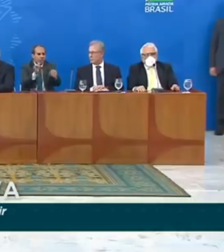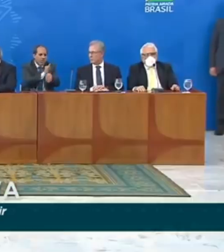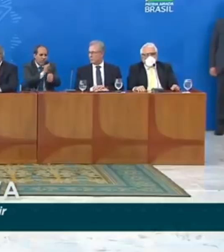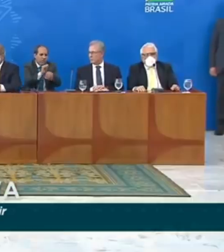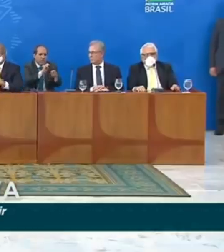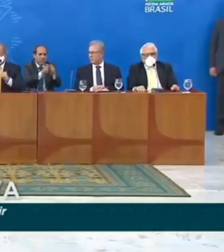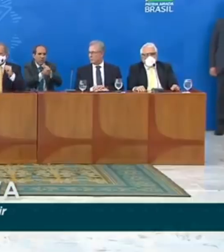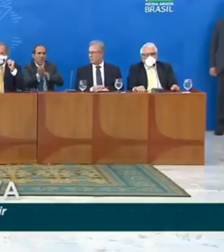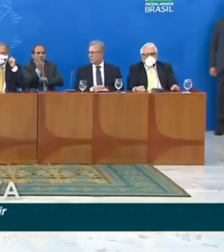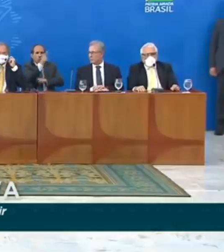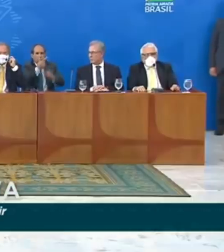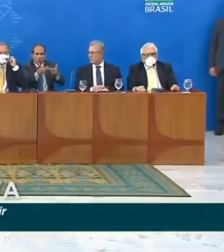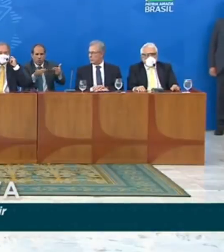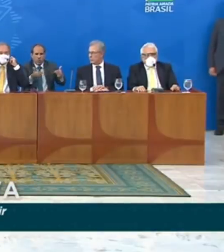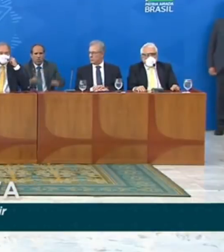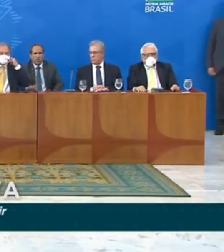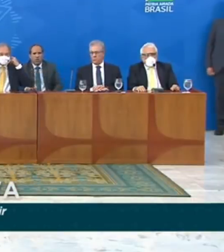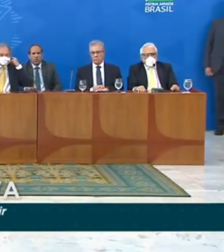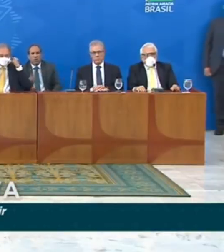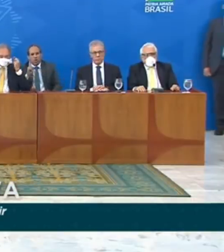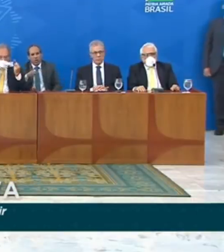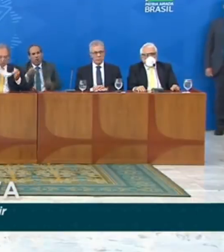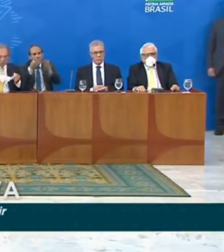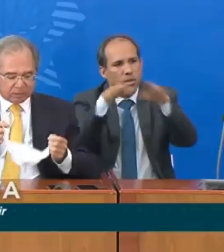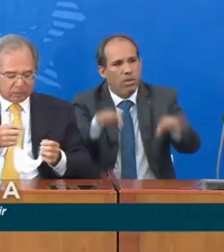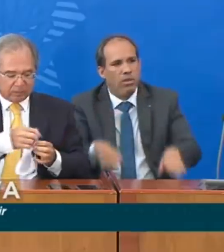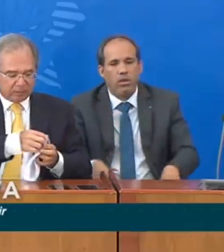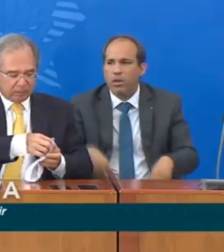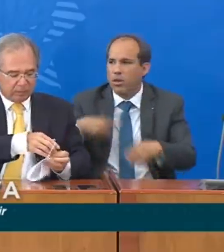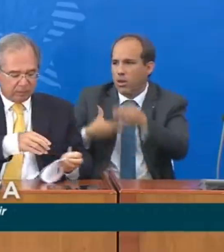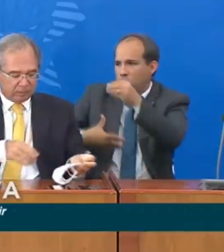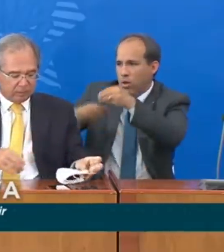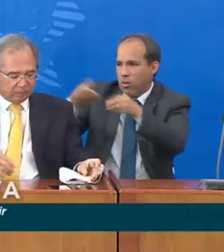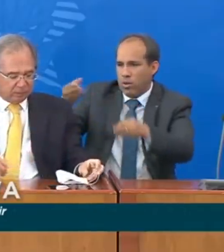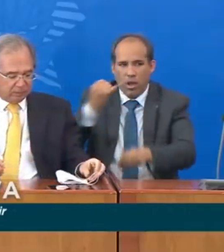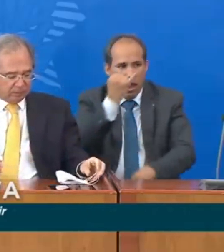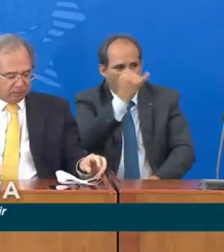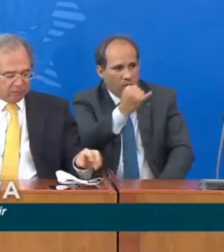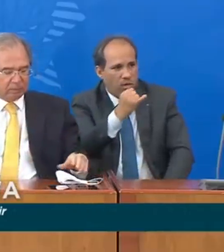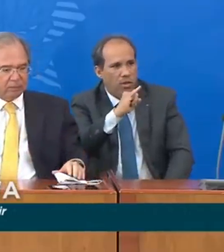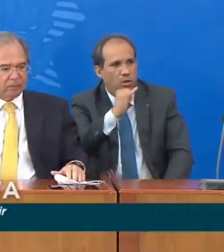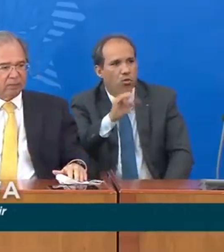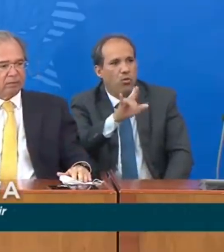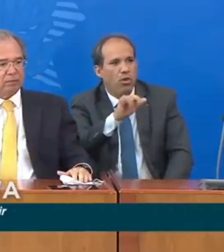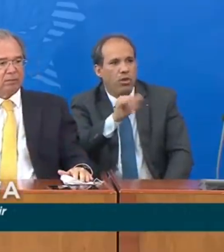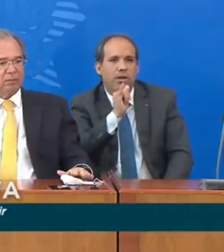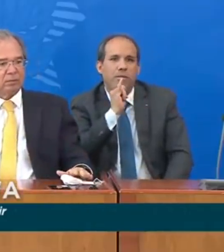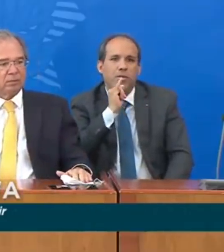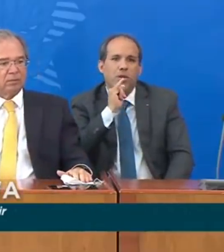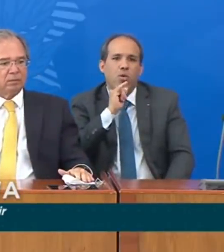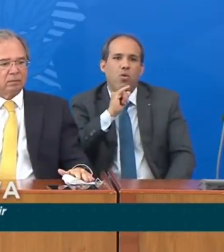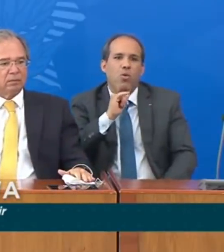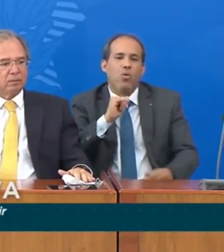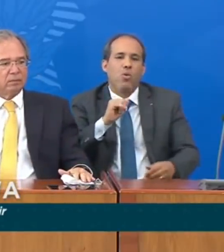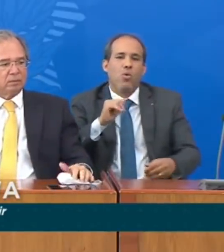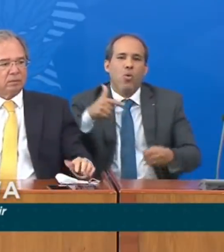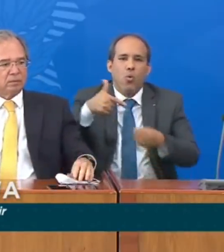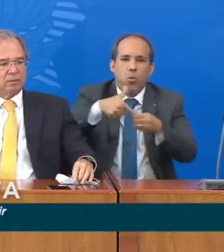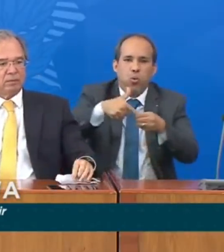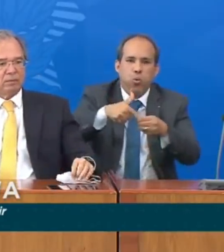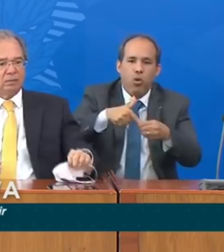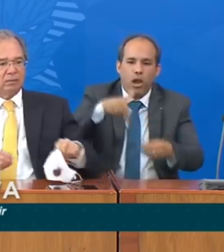Ana, se me permite complementar o senhor Paulo Guedes, o consumo de diesel agora em janeiro desse